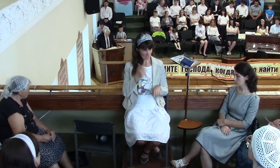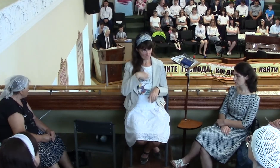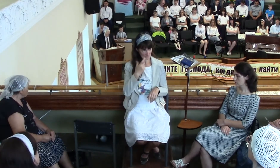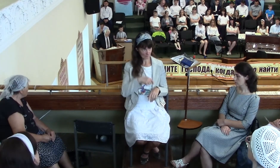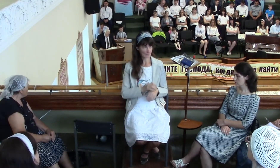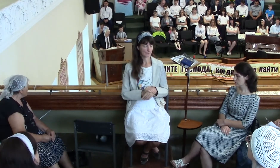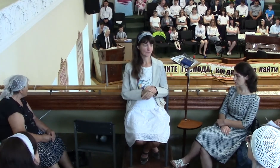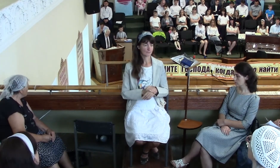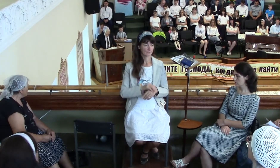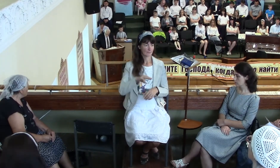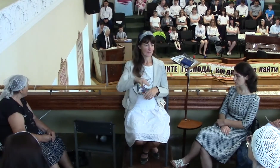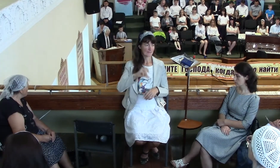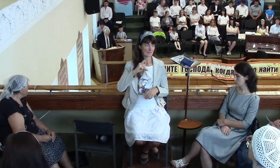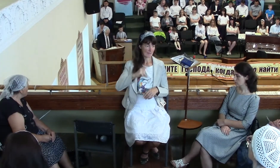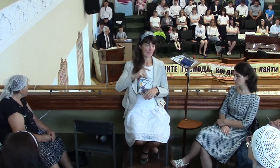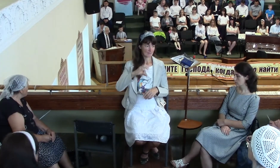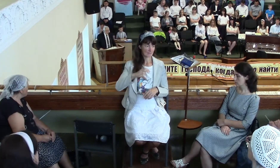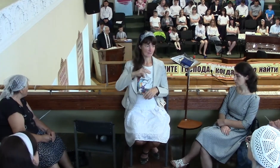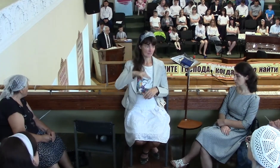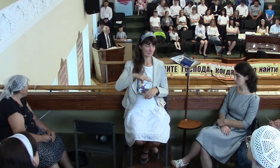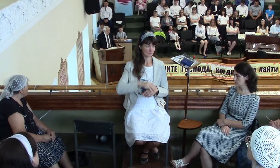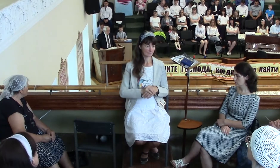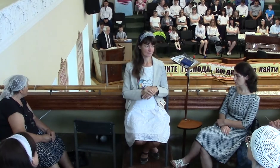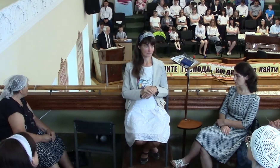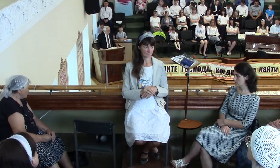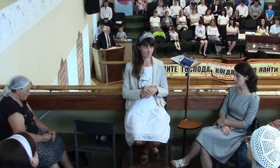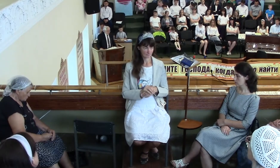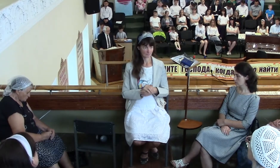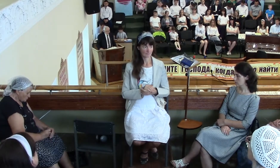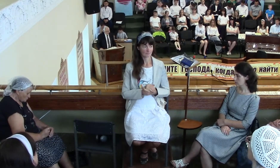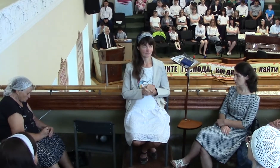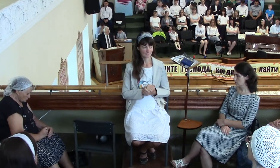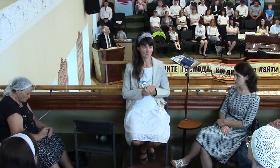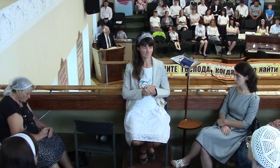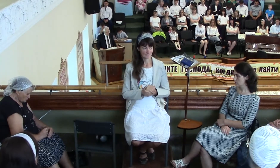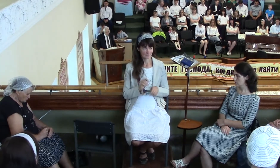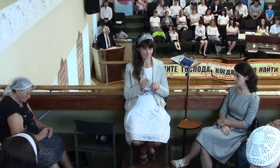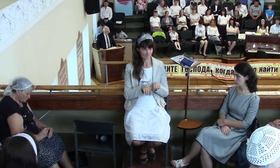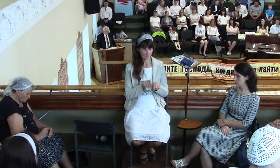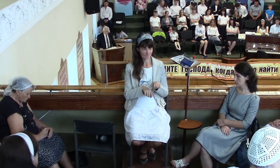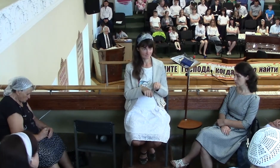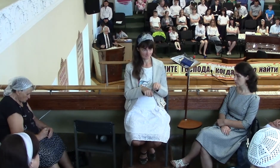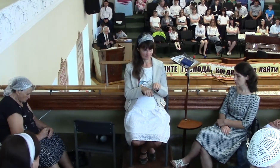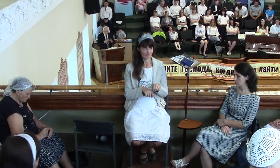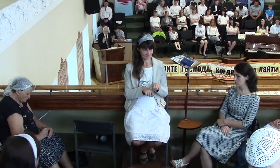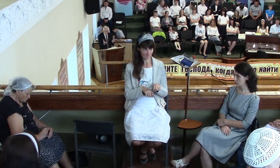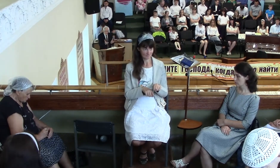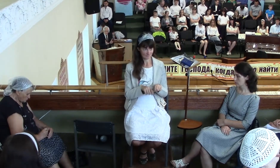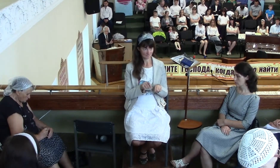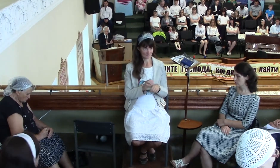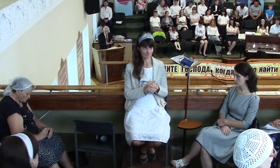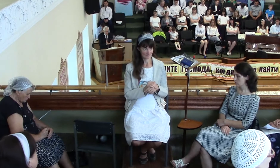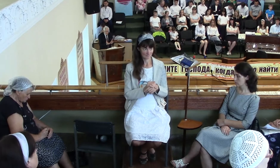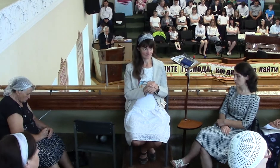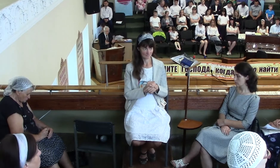тест, любовь к Богу. Вера должна быть у нас, ее Бог испытывает сложными